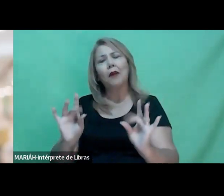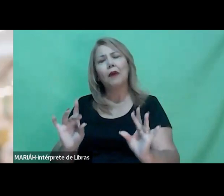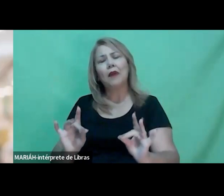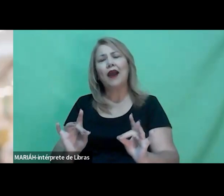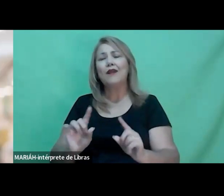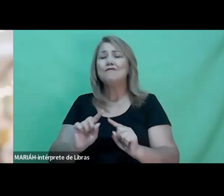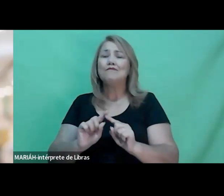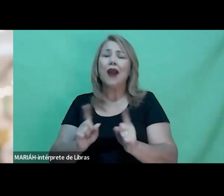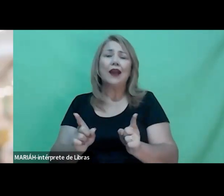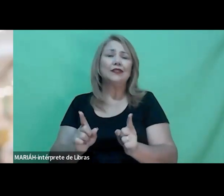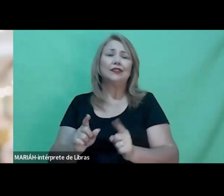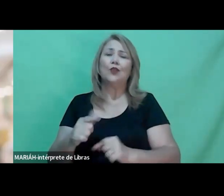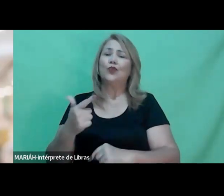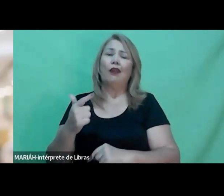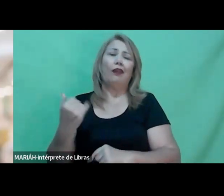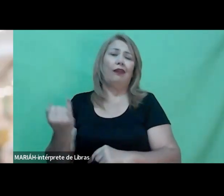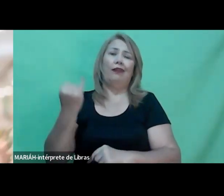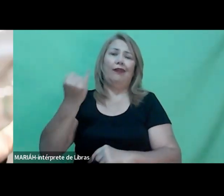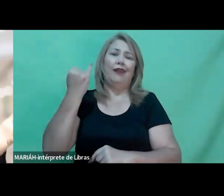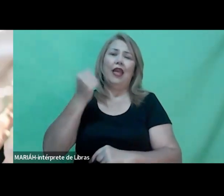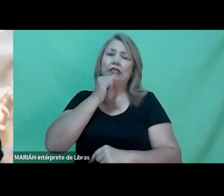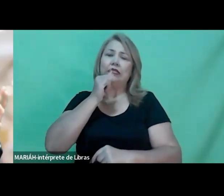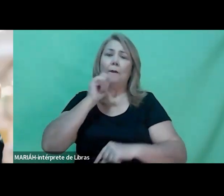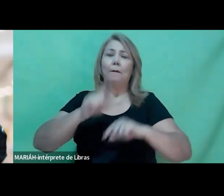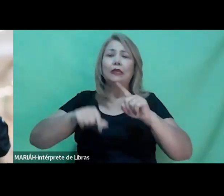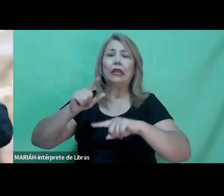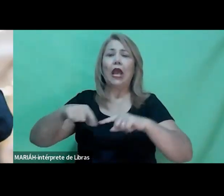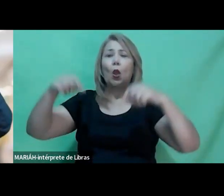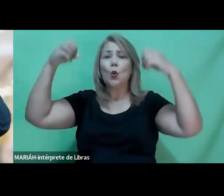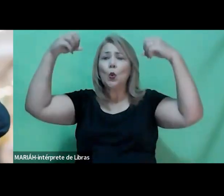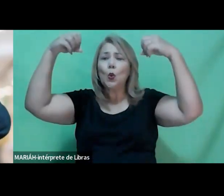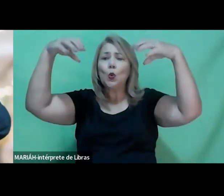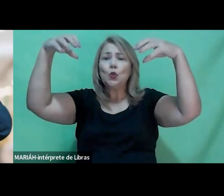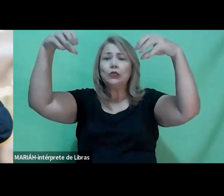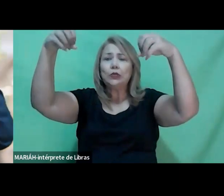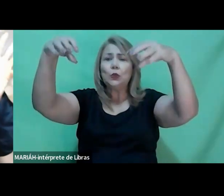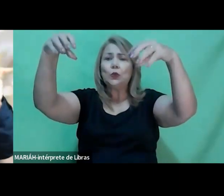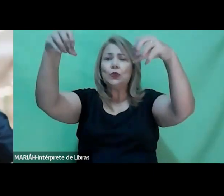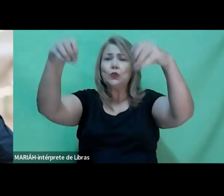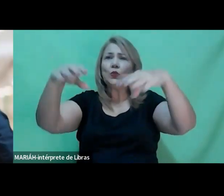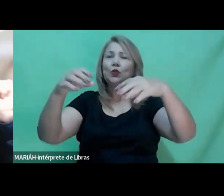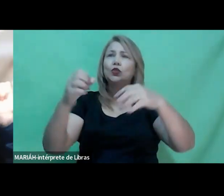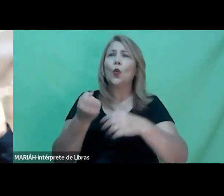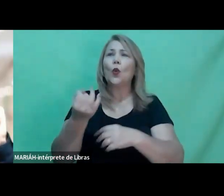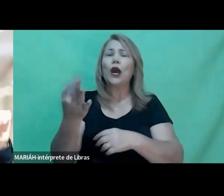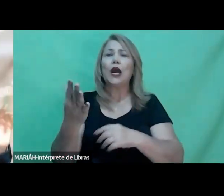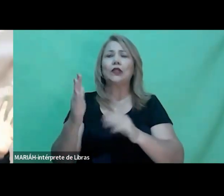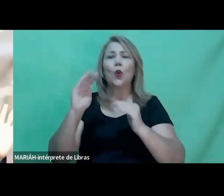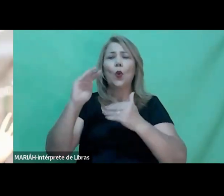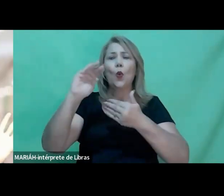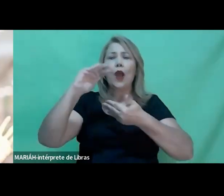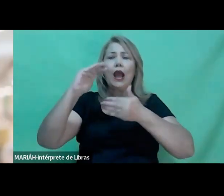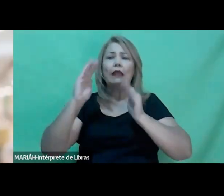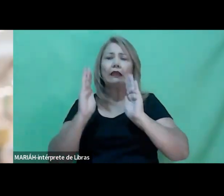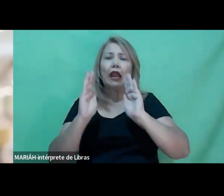como los materiales el número de lámparas que hay y la forma cuadrada o redonda el número de tornillos que